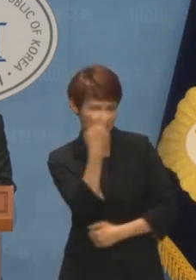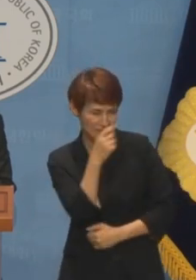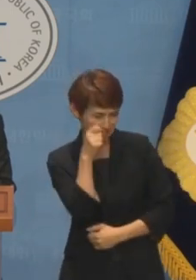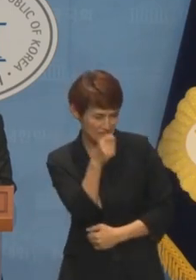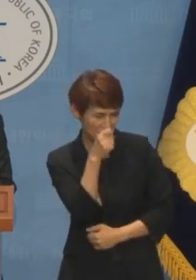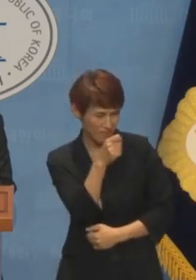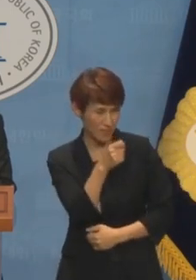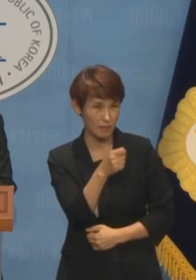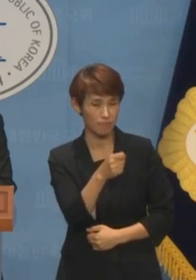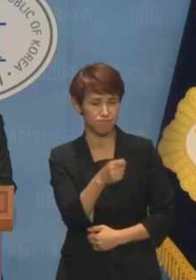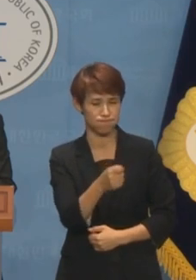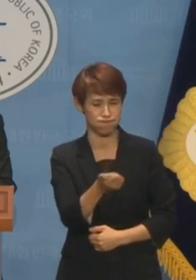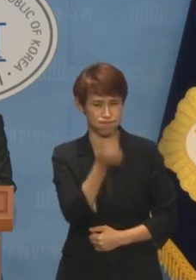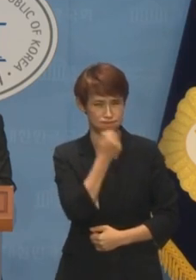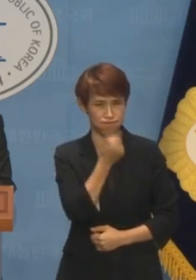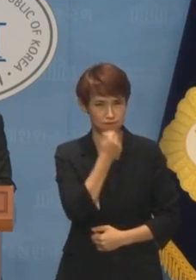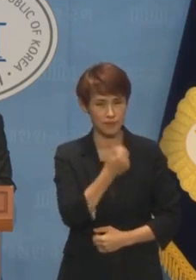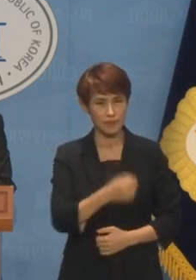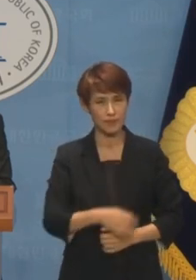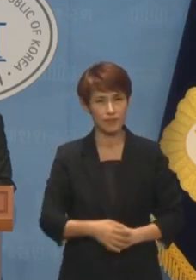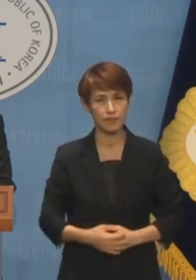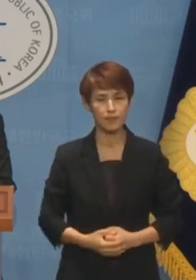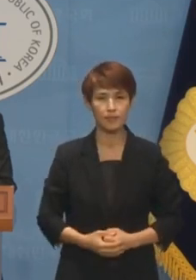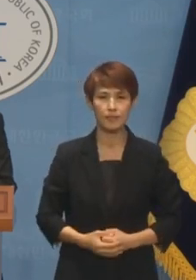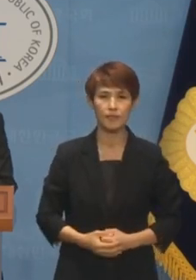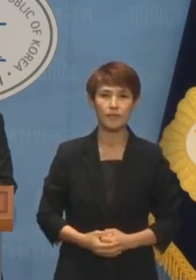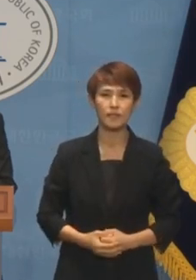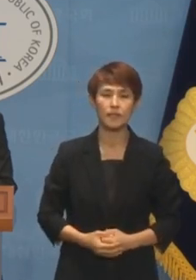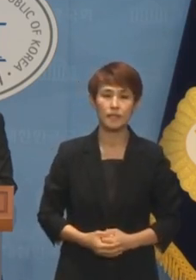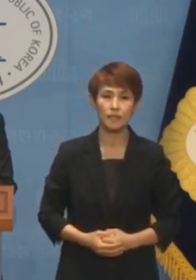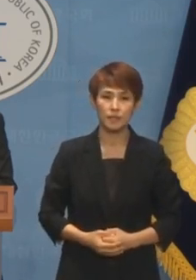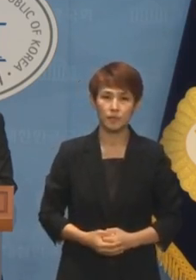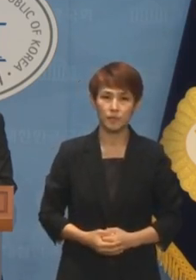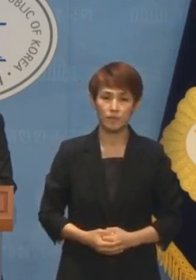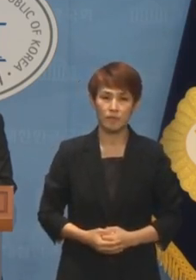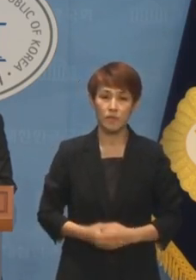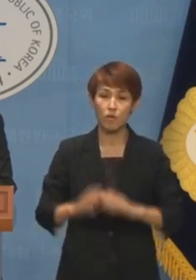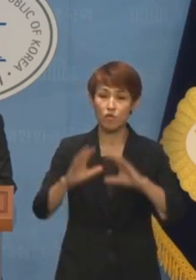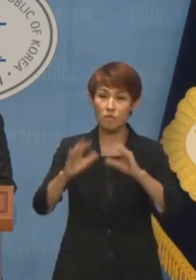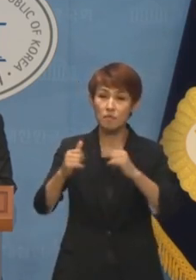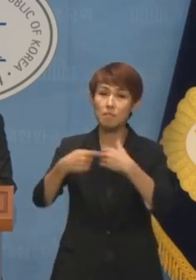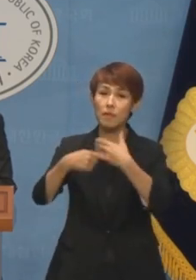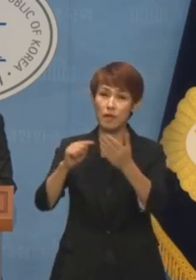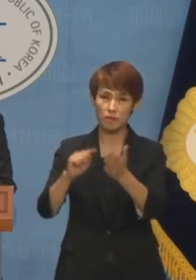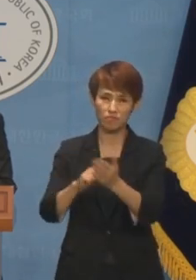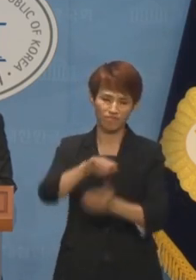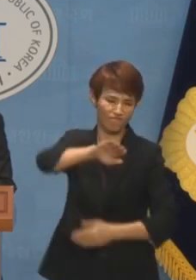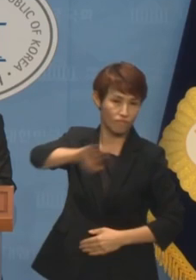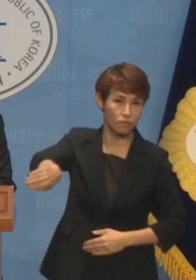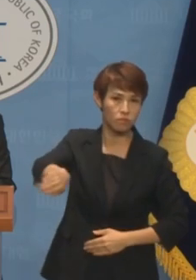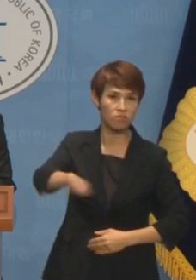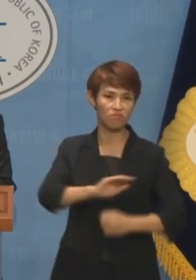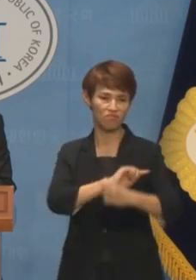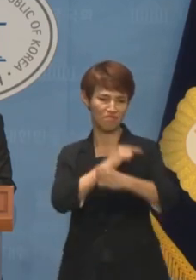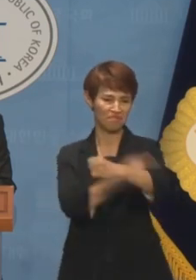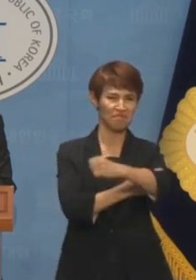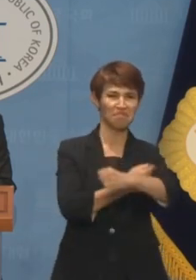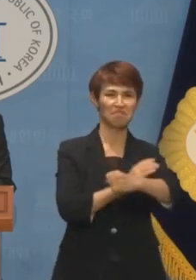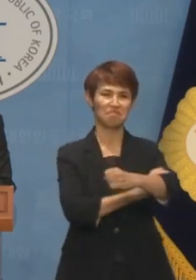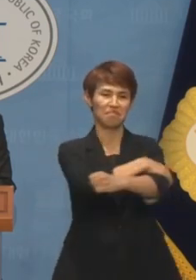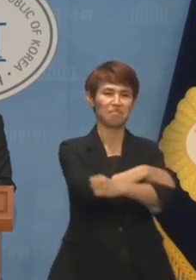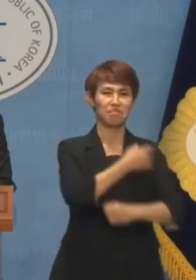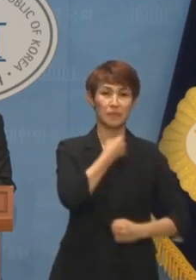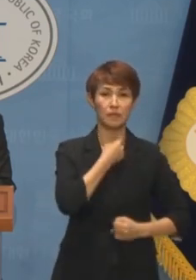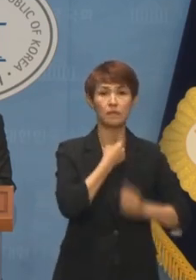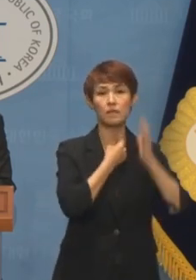있다니 정말 한심합니다. 이번 일은 민의를 외면하고 권력과 권위를 지키기에 급급한